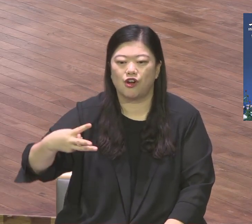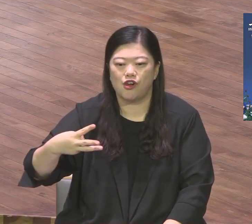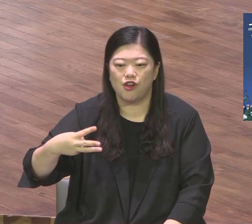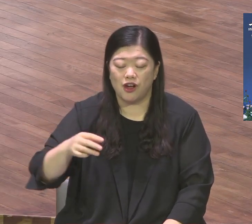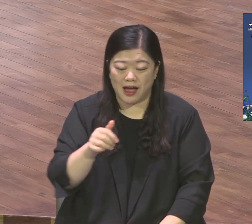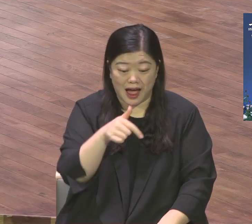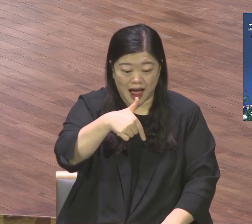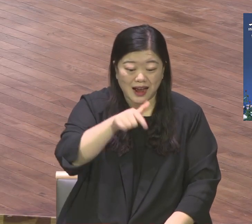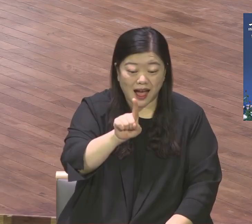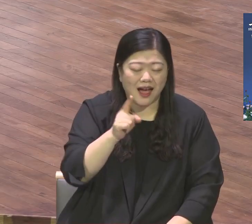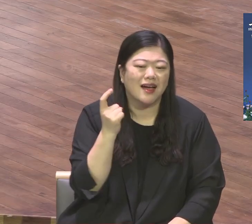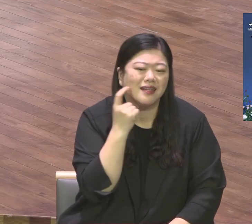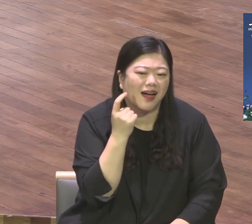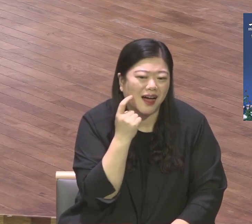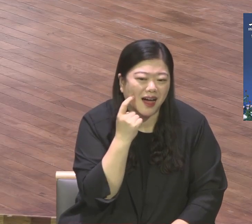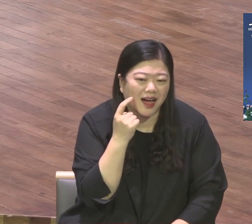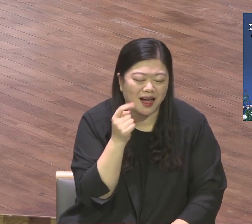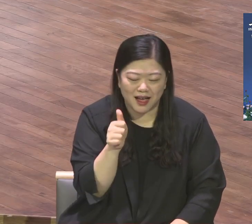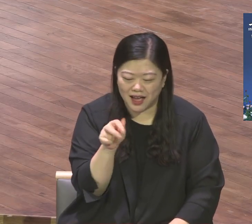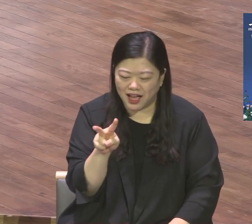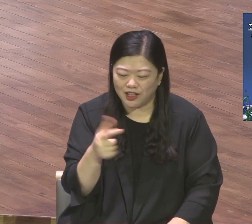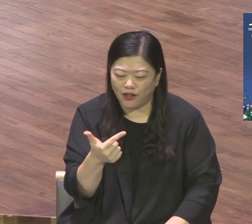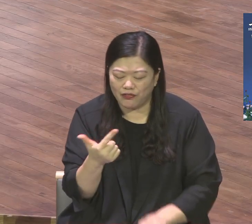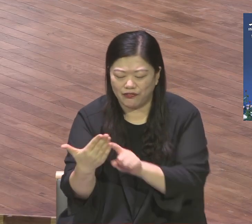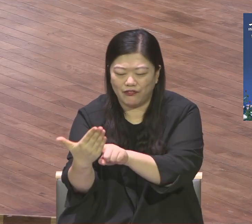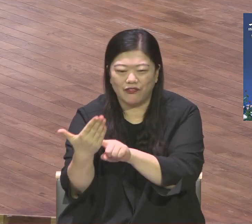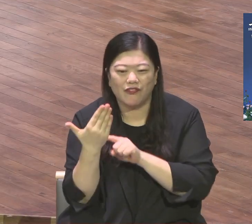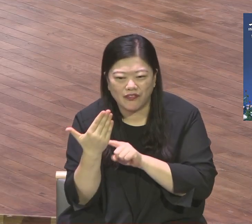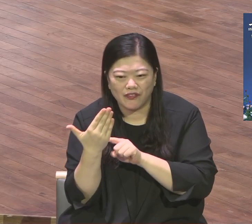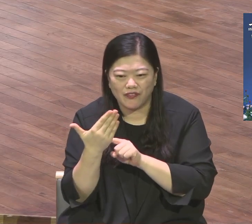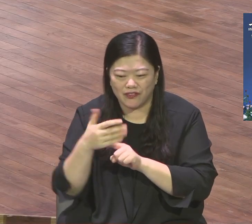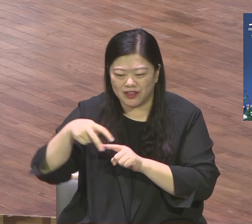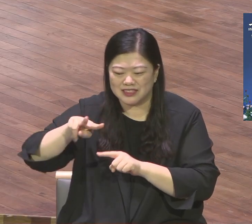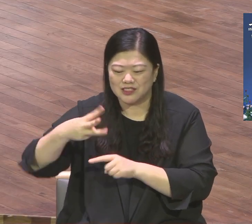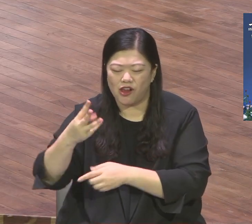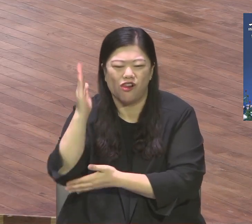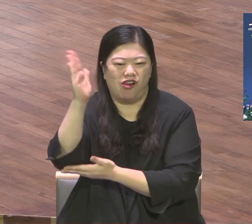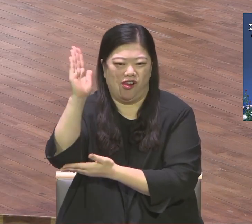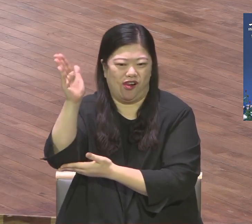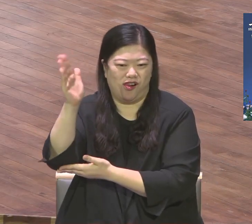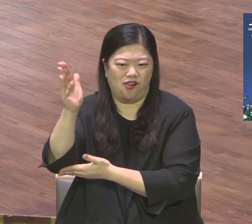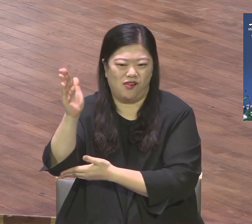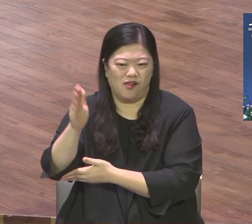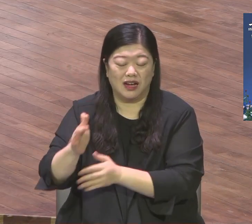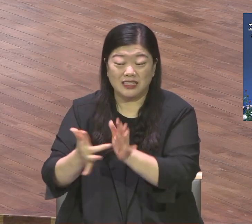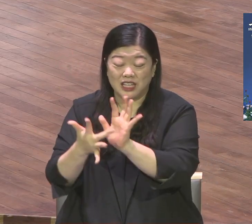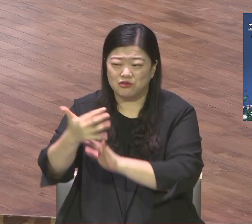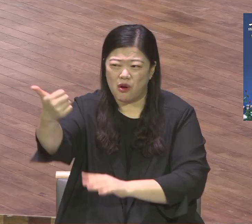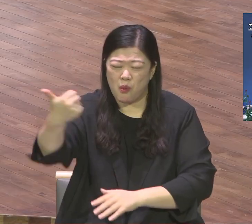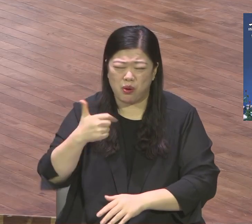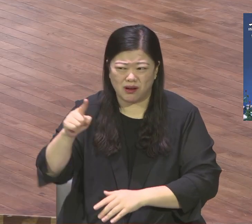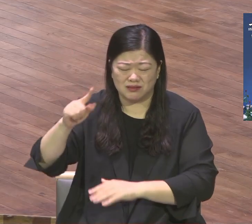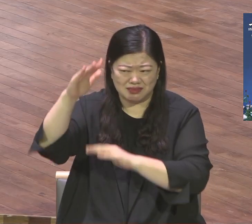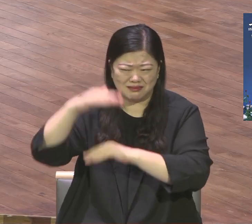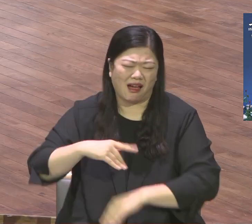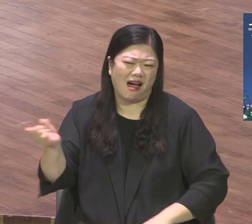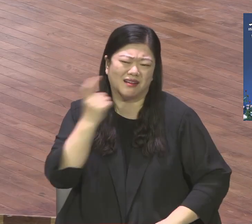당시 영지주의자들은 이렇게 하나님이 어떻게 육체를 가지고 올 수